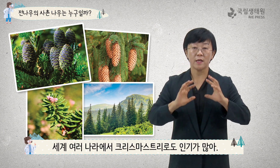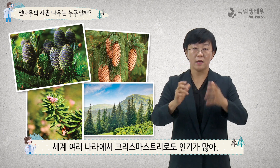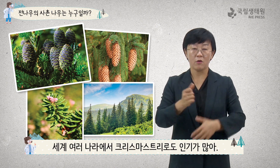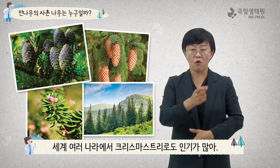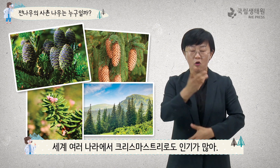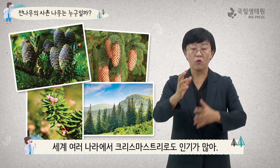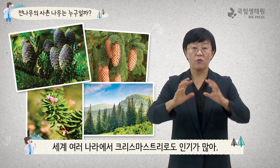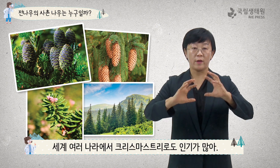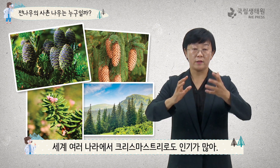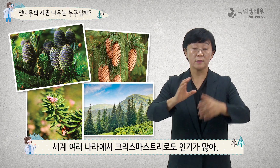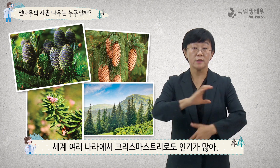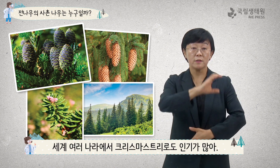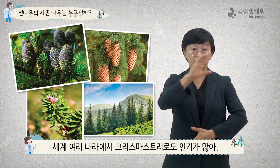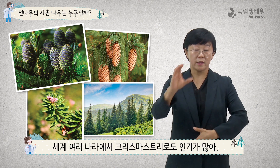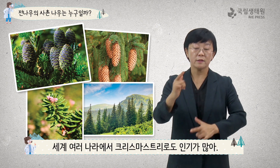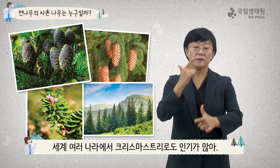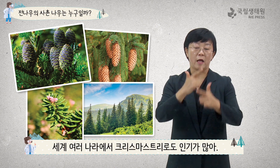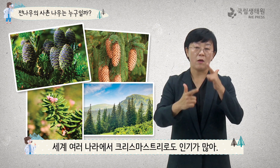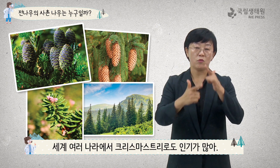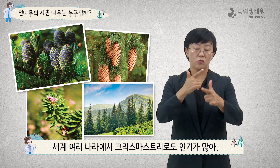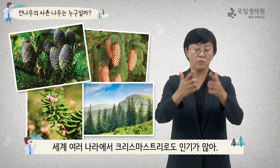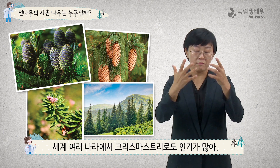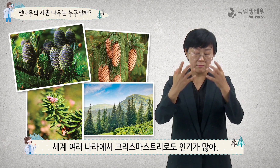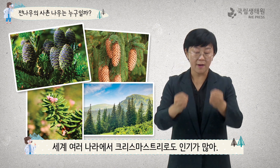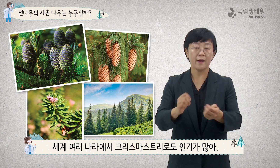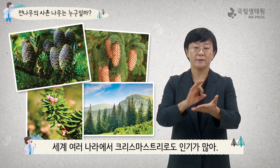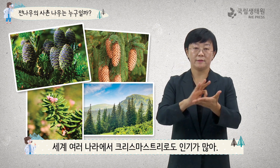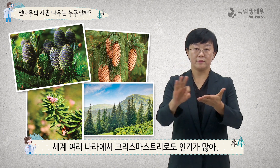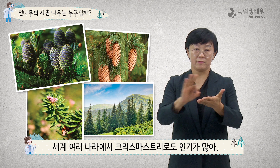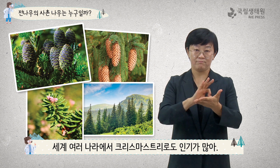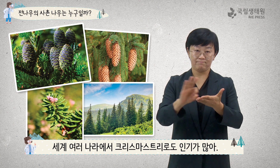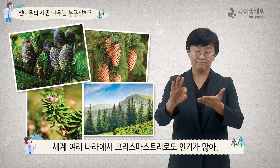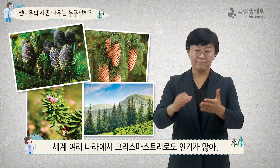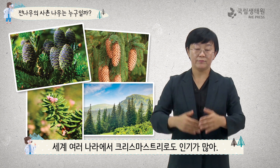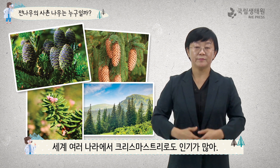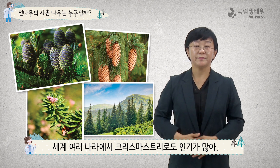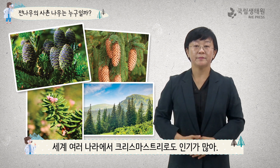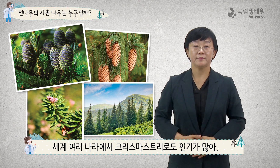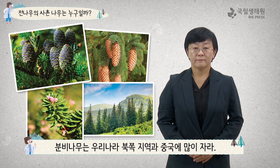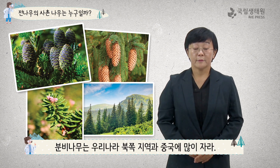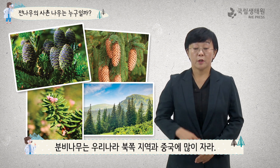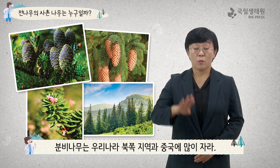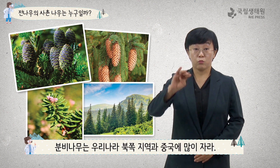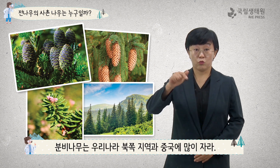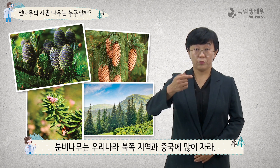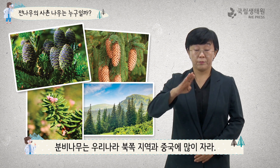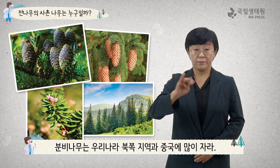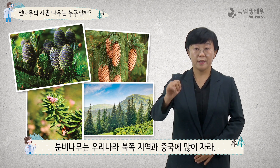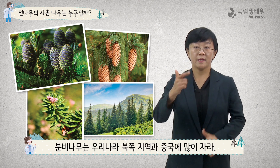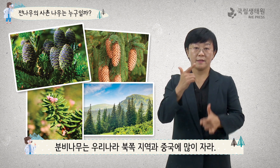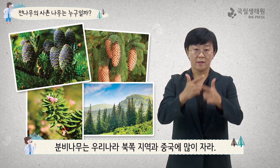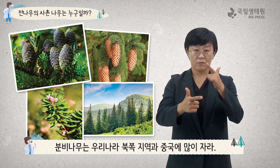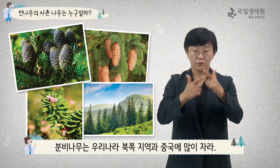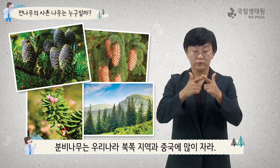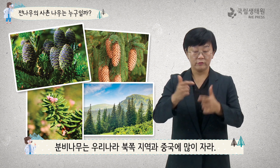세계 여러 나라에서 크리스마스 트리로도 인기가 많아. 분비나무는 우리나라